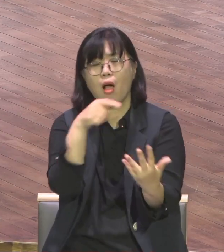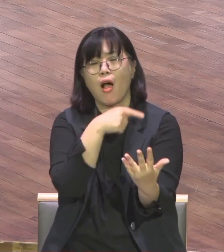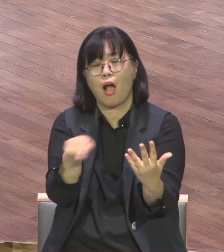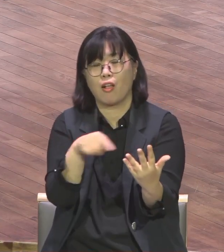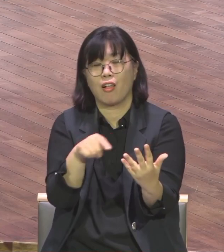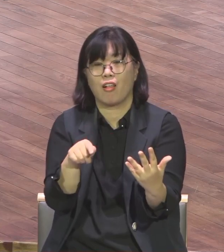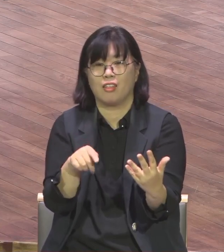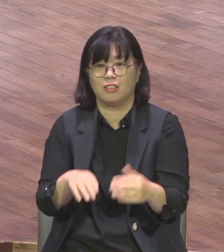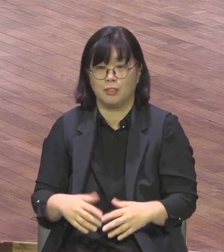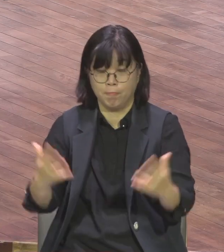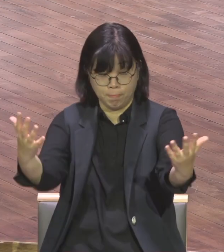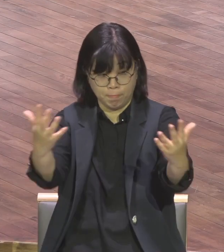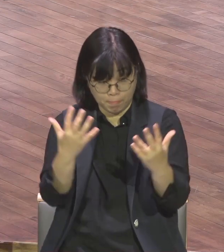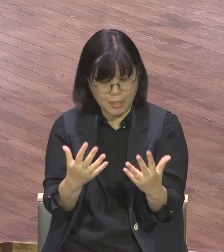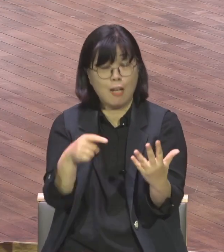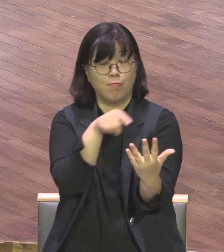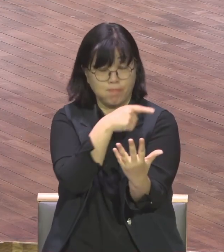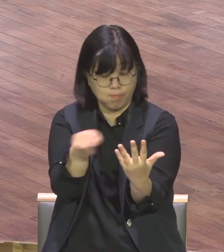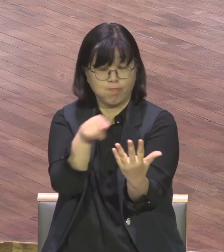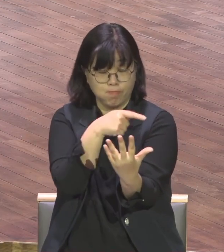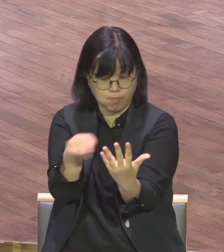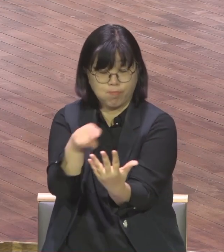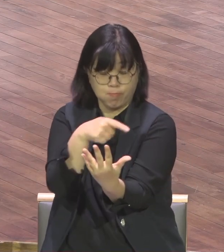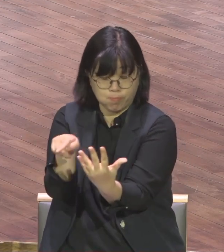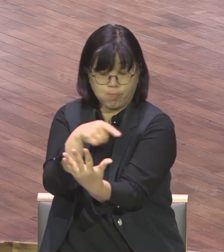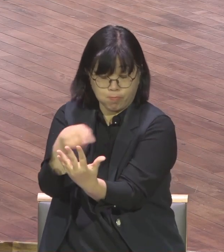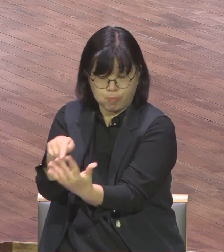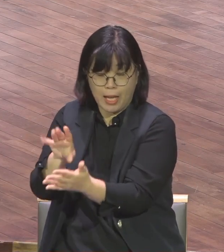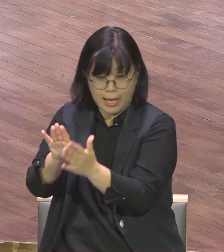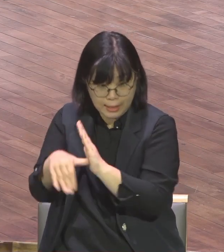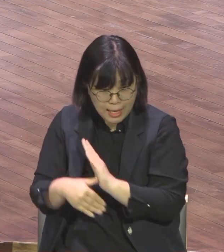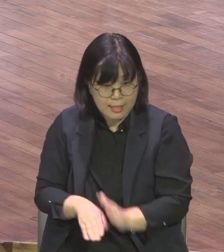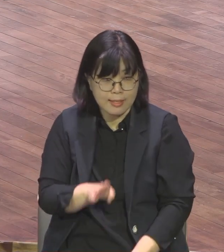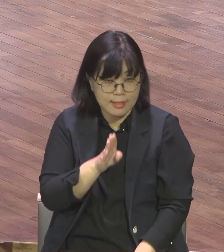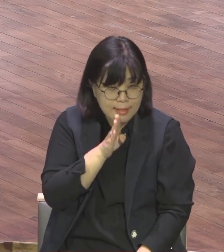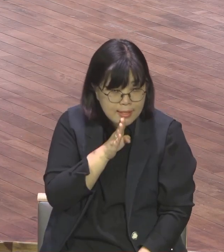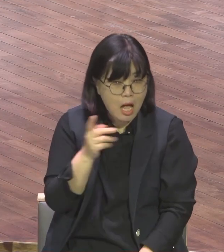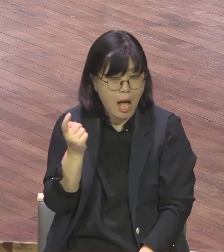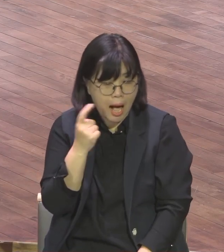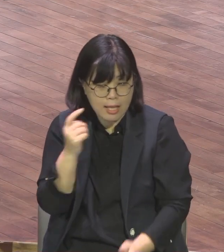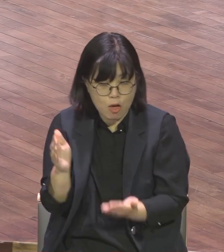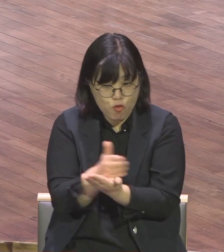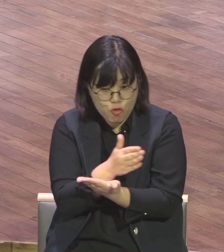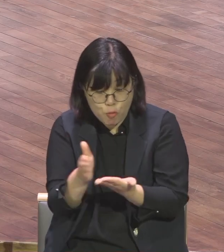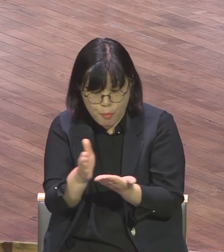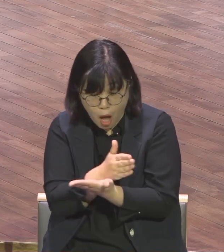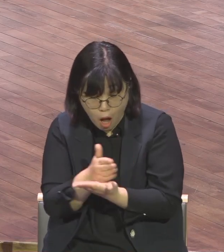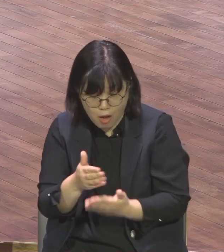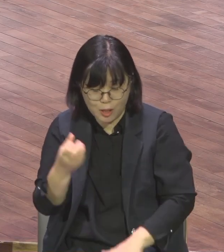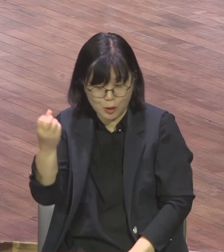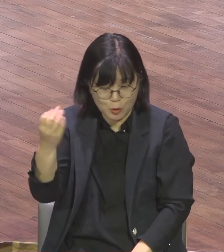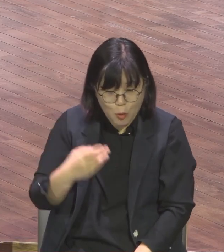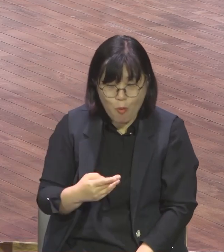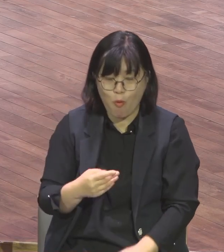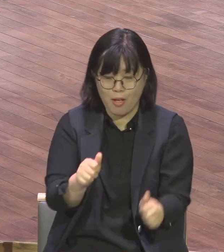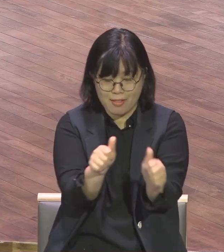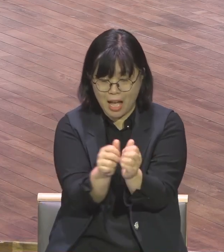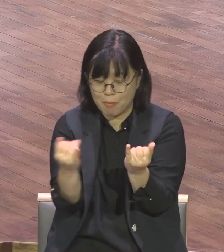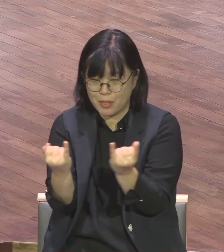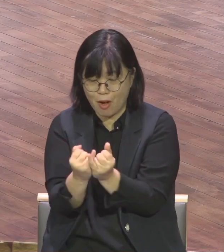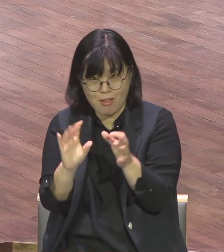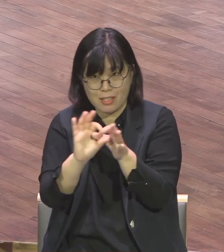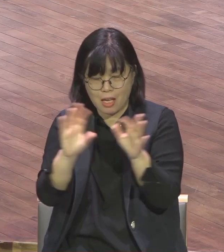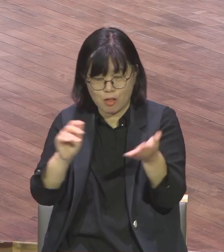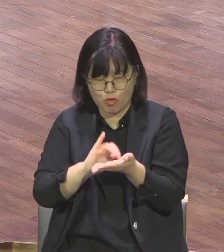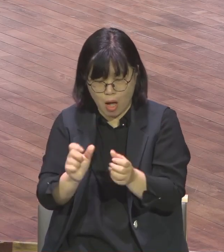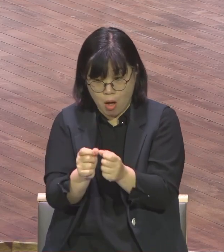가짜가 구분되고 백성들의 칭송을 받고 남녀의 큰 무리가 주님께 돌아오는 증거가 일어나게 되었어요. 오히려 더 확실히 믿고